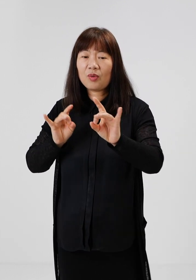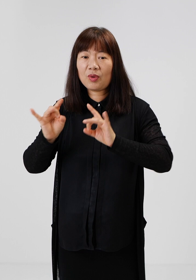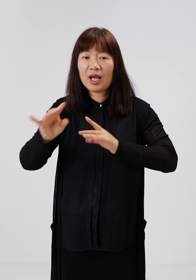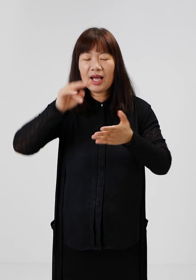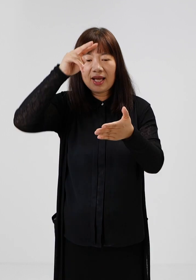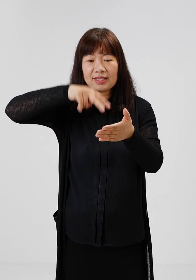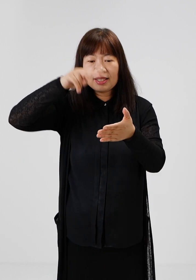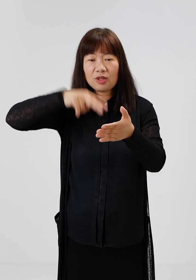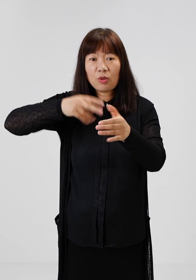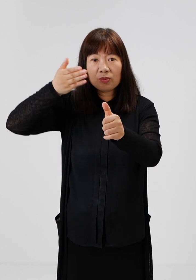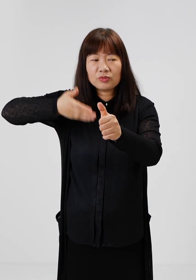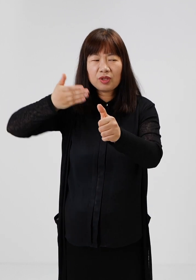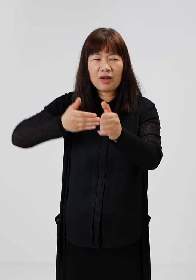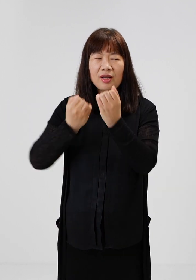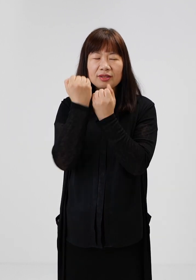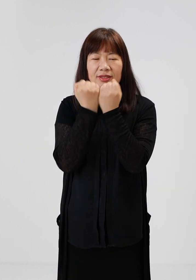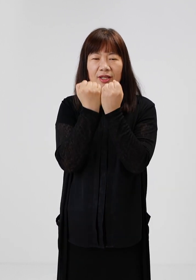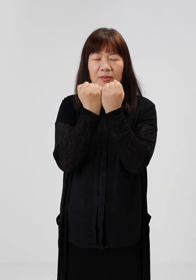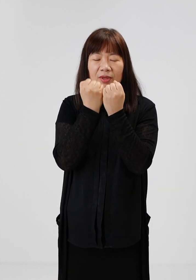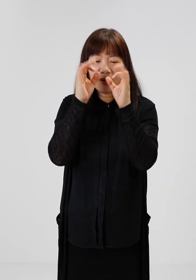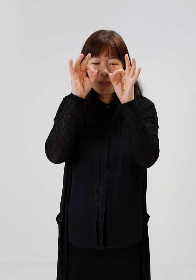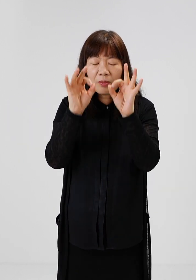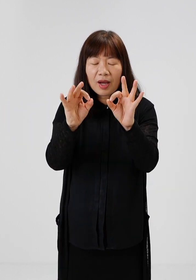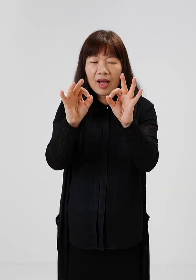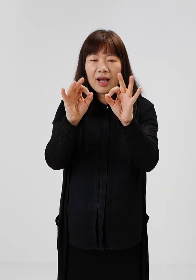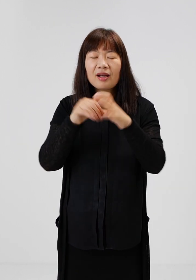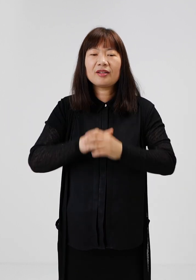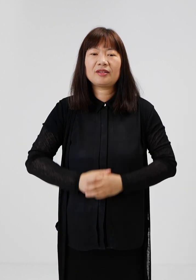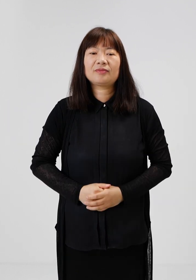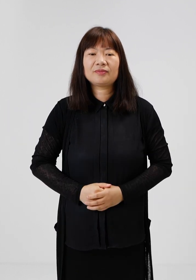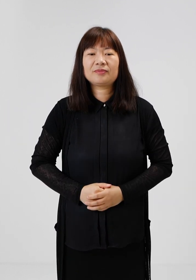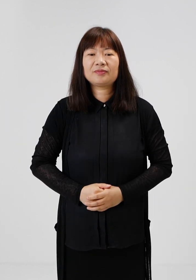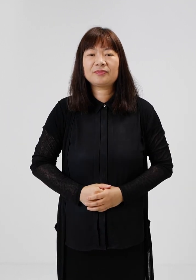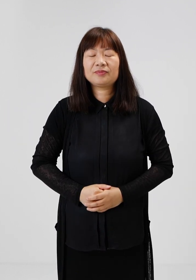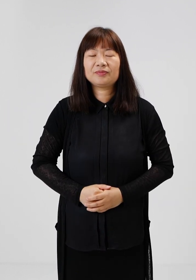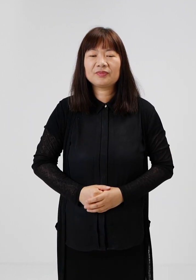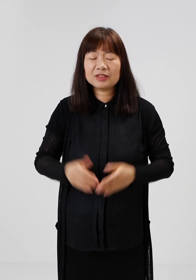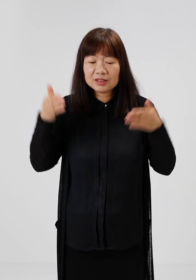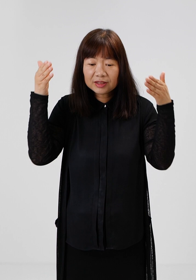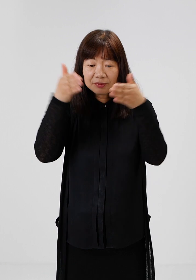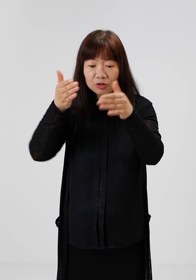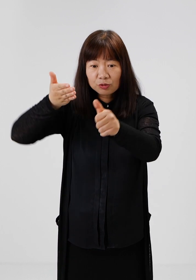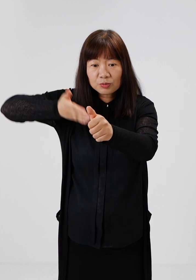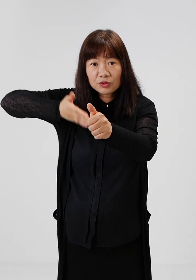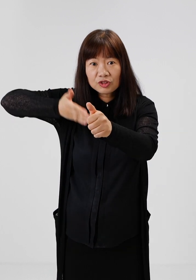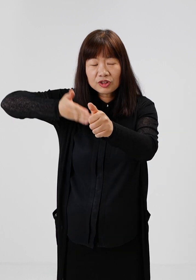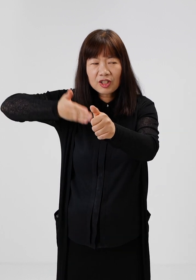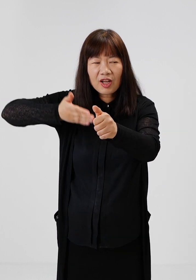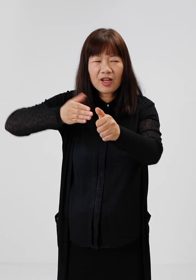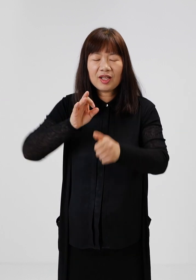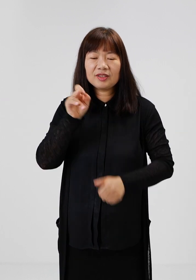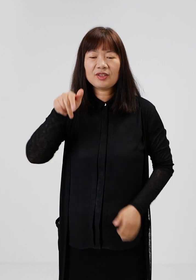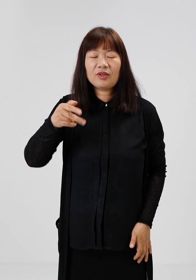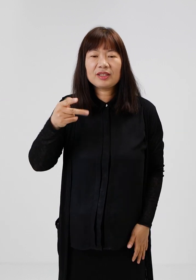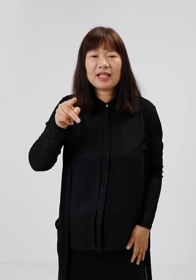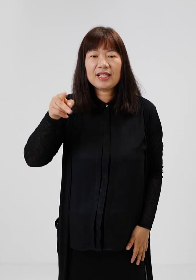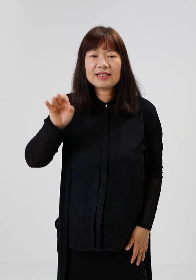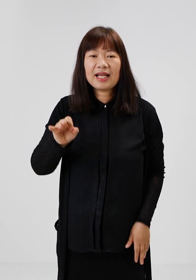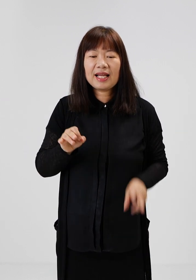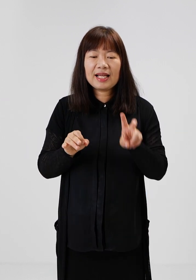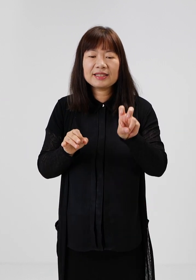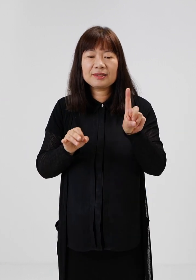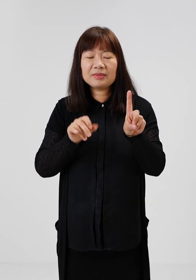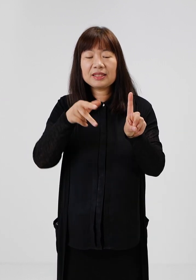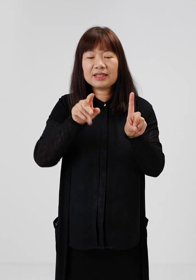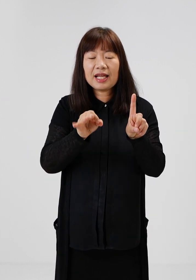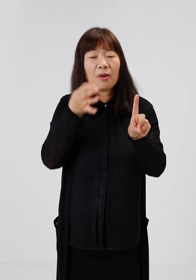교차적으로 읽어가면서 설명을 들어가면서 이렇게 좀 집중해 주시기 바랍니다. 역대상 21장을 좀